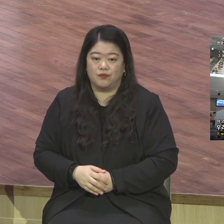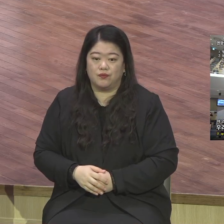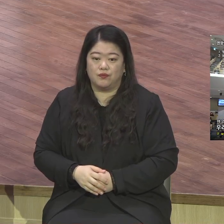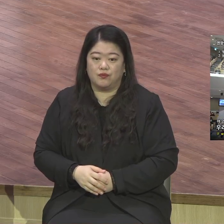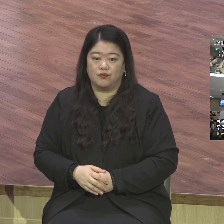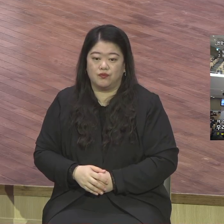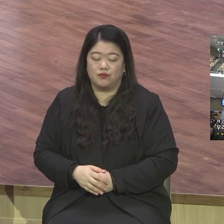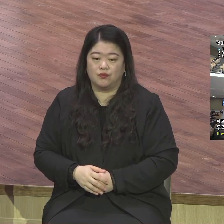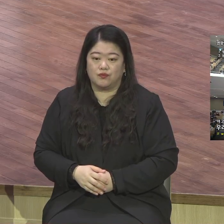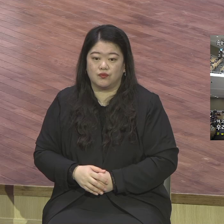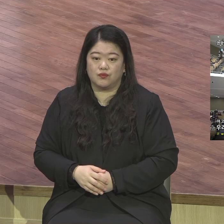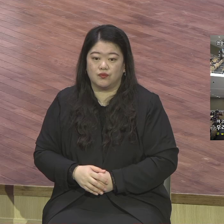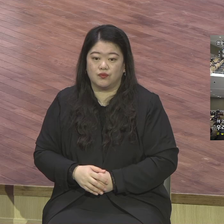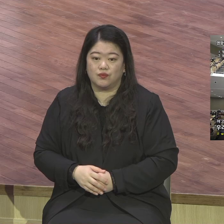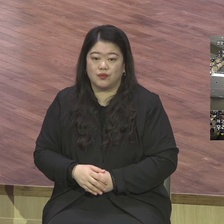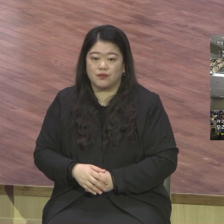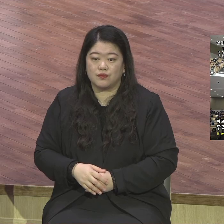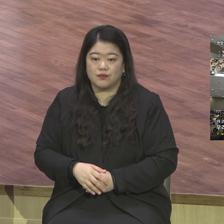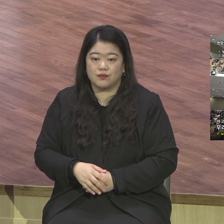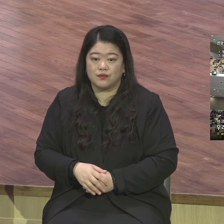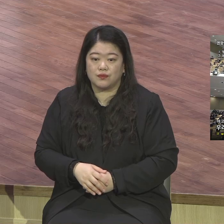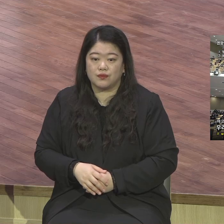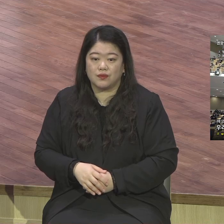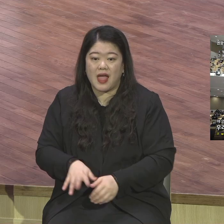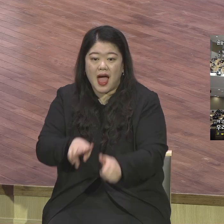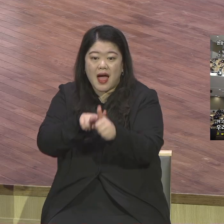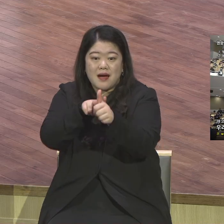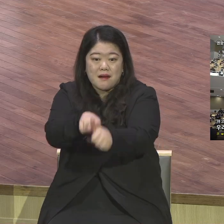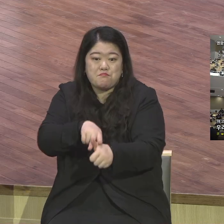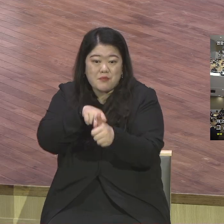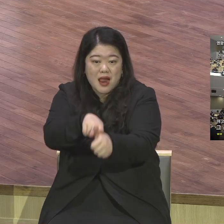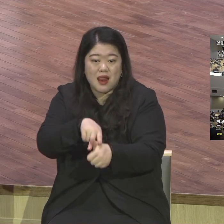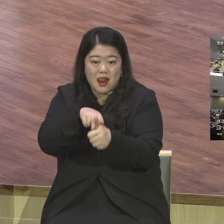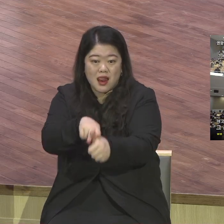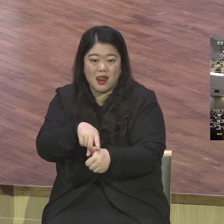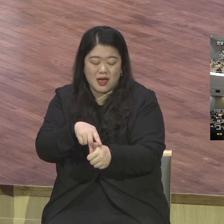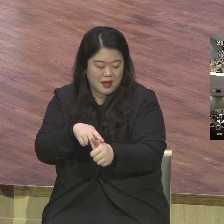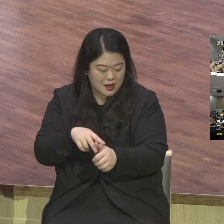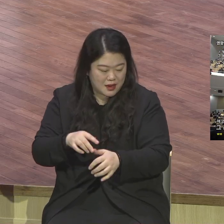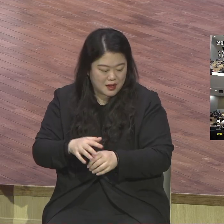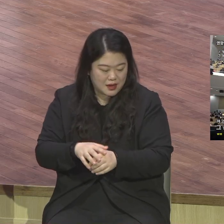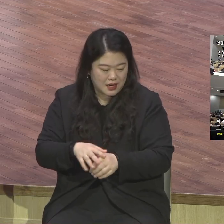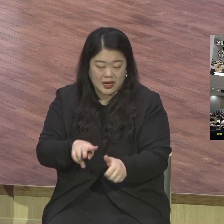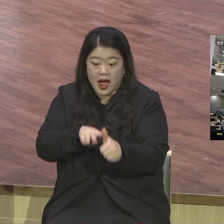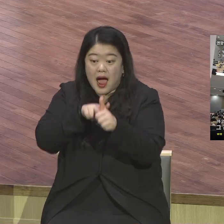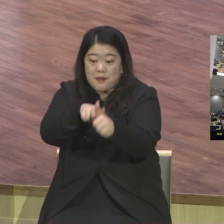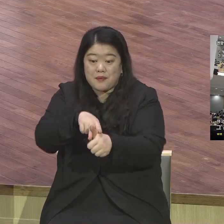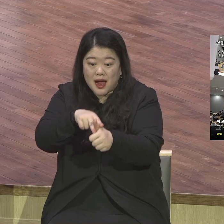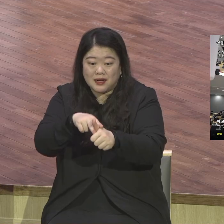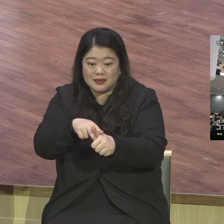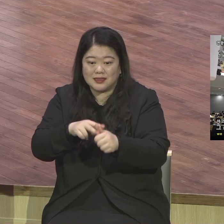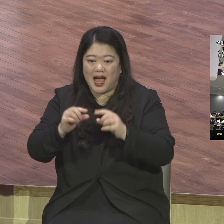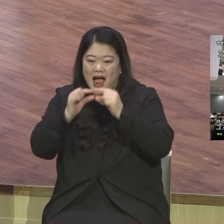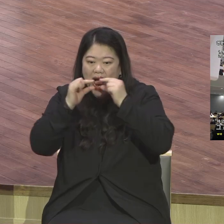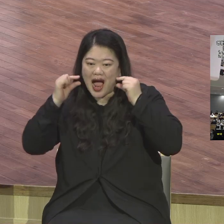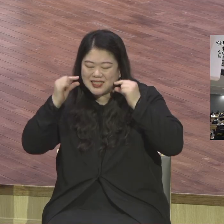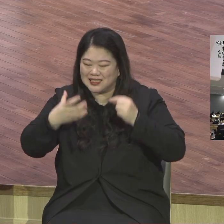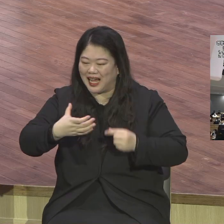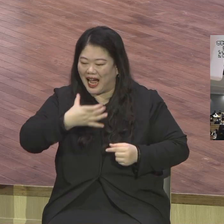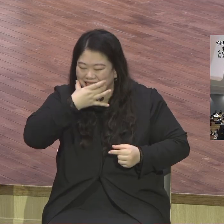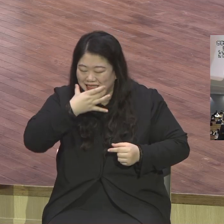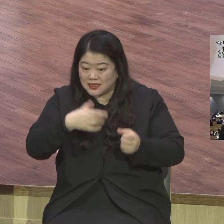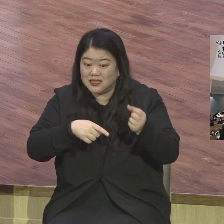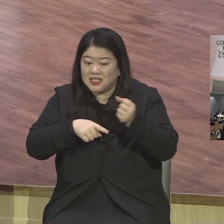말들의 입에 재갈 물리는 것은 우리에게 순종하게 하려고 그 온몸을 제어하는 것이라.